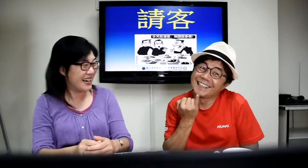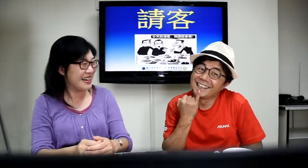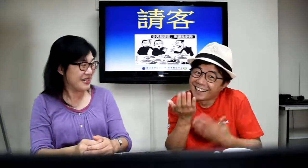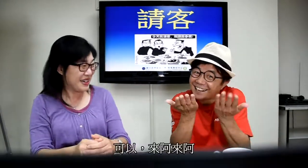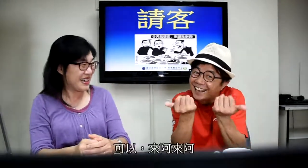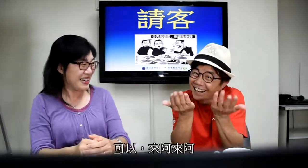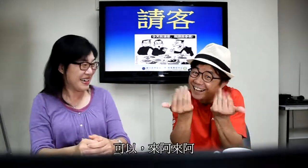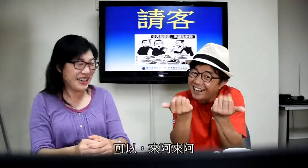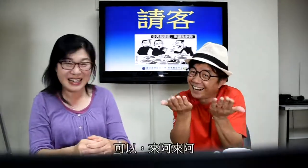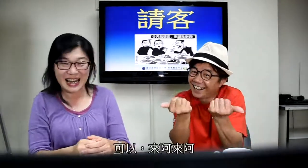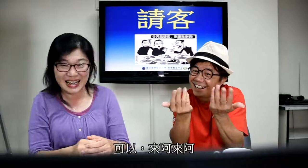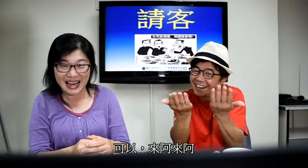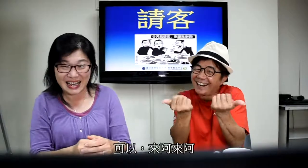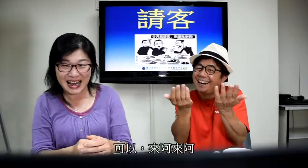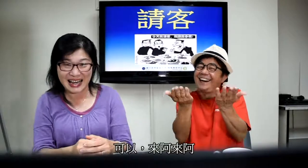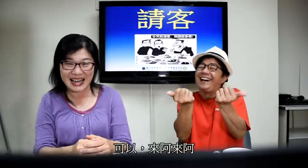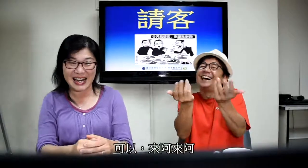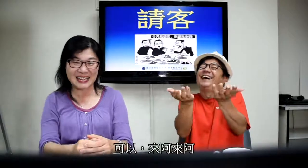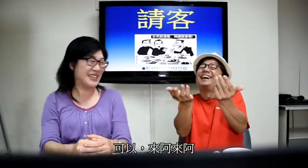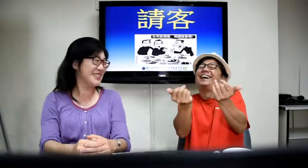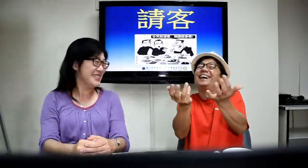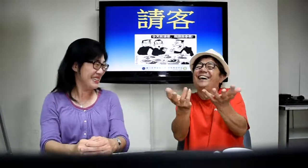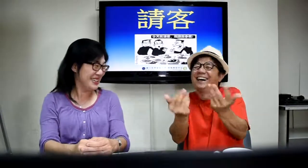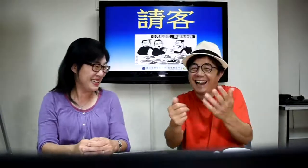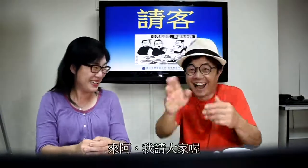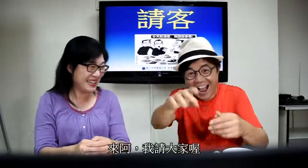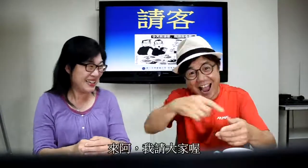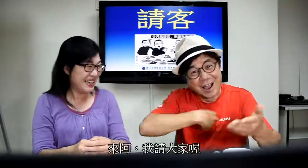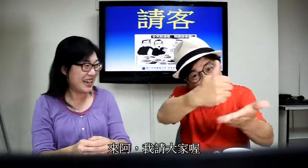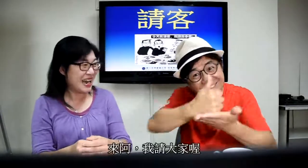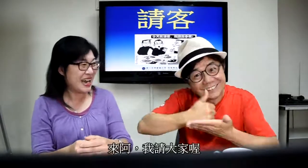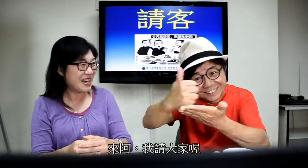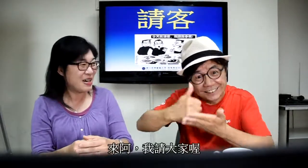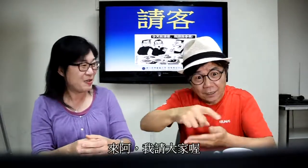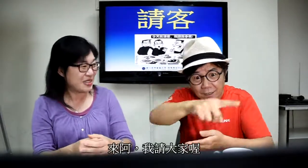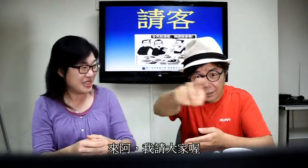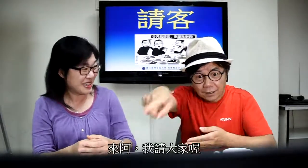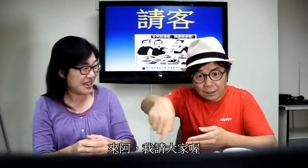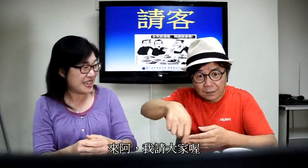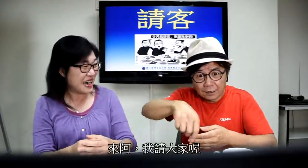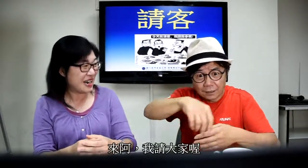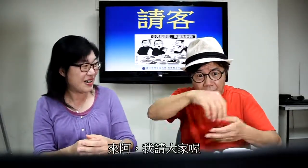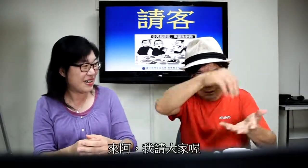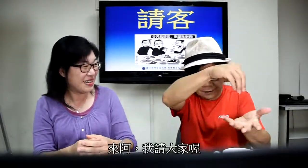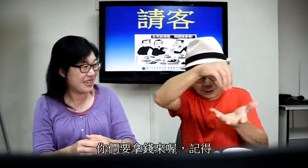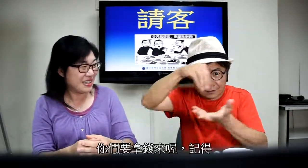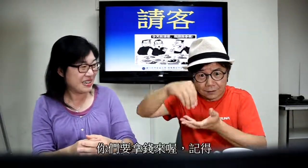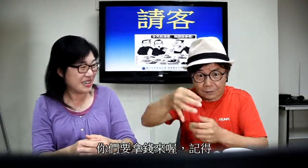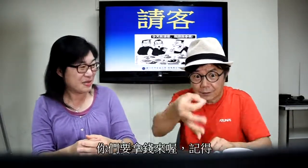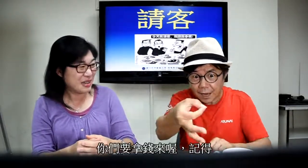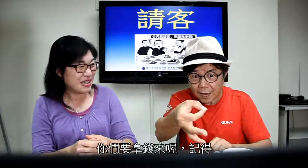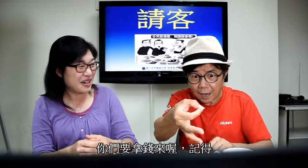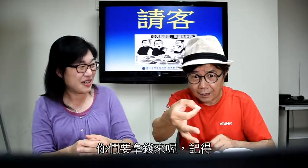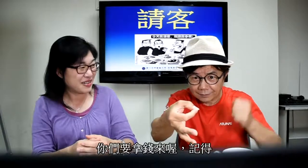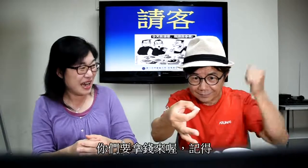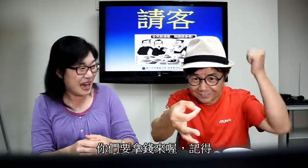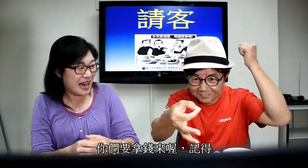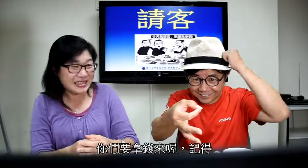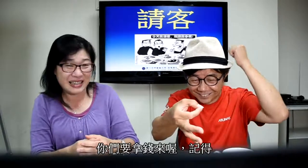可以可以，来呀来呀来呀，我请大家哦，你们要拿钱